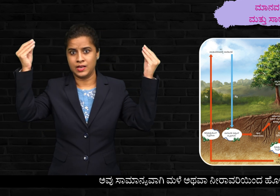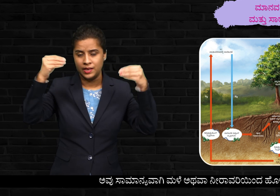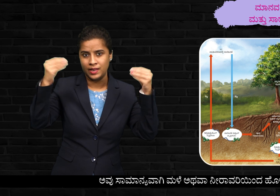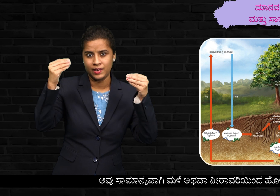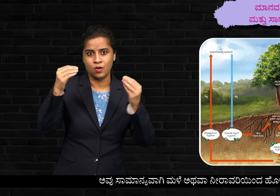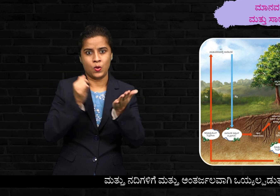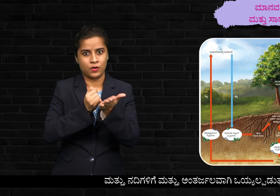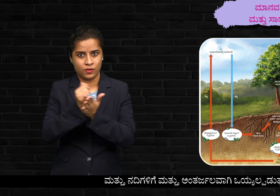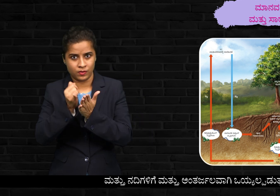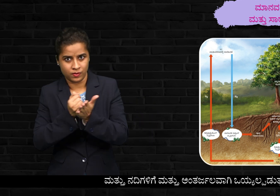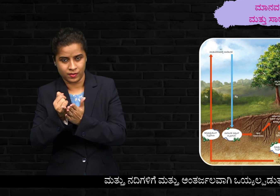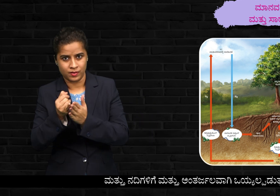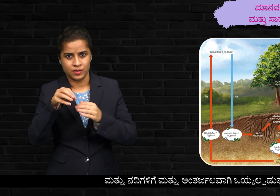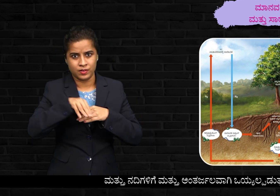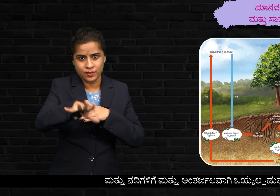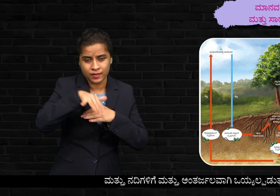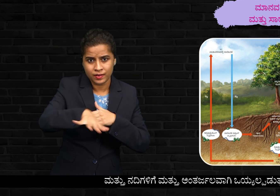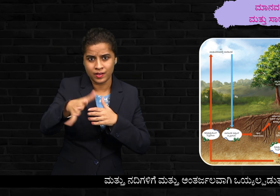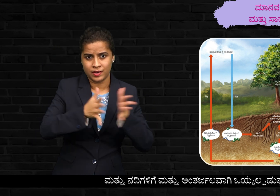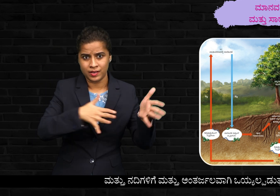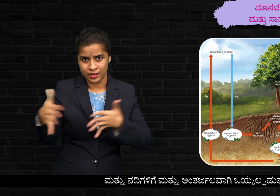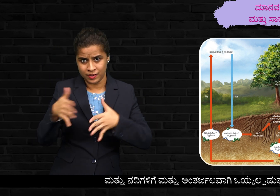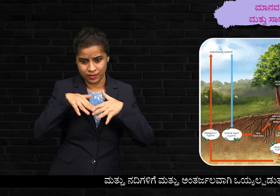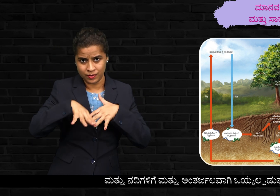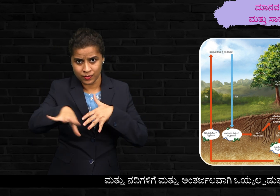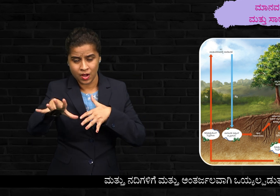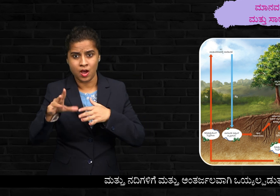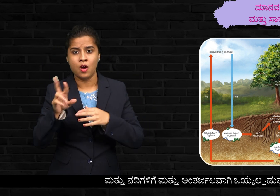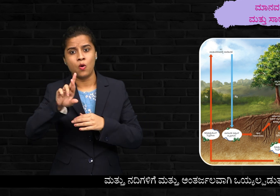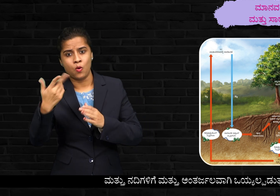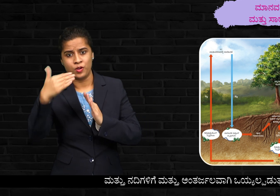ನೀರಾವರಿಯಿಂದ ಹೊಳೆಗಳು ಮತ್ತು ನದಿಗಳಿಗೆ ಮತ್ತು ಅಂತರ್ಜಲವಾಗಿ ಒಯ್ಯಲ್ಪಡುತ್ತವೆ.